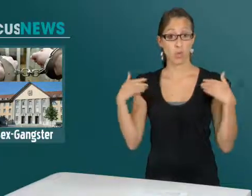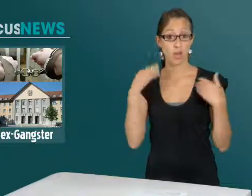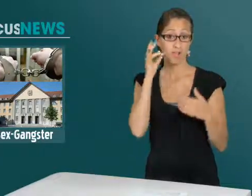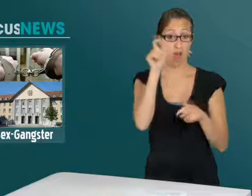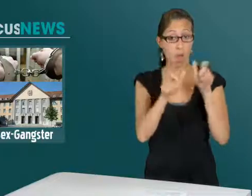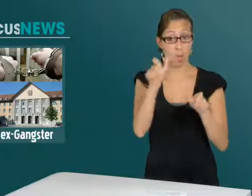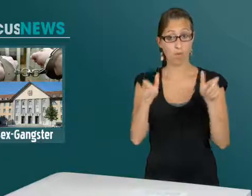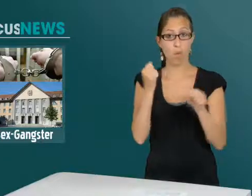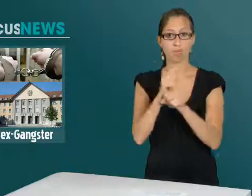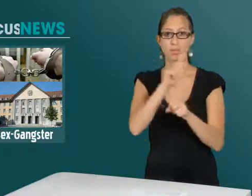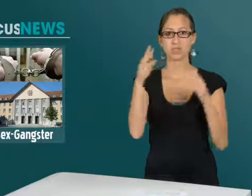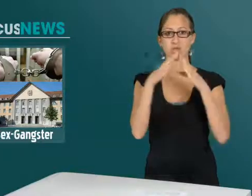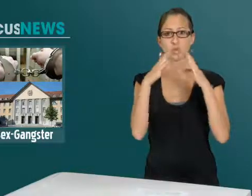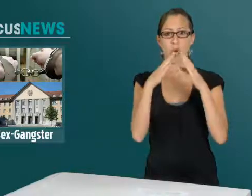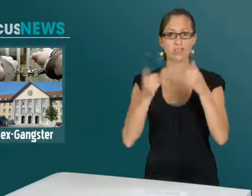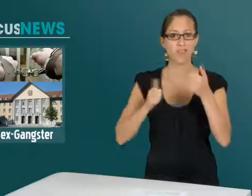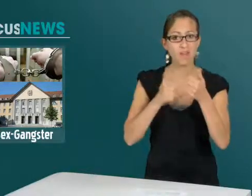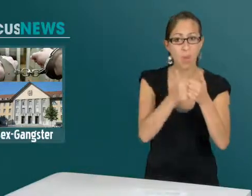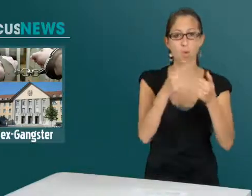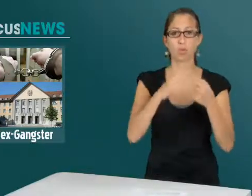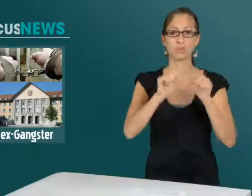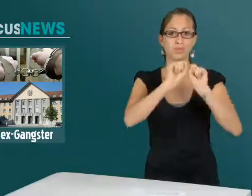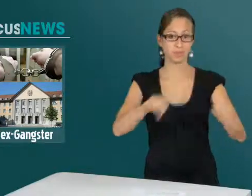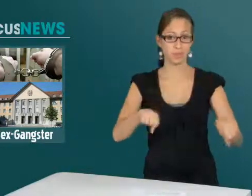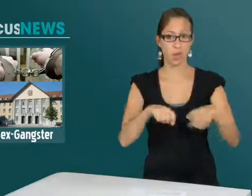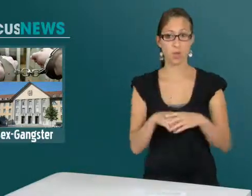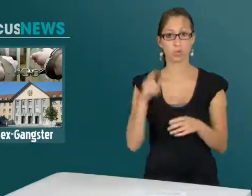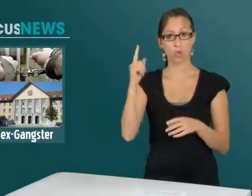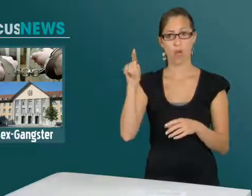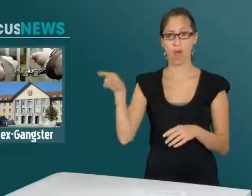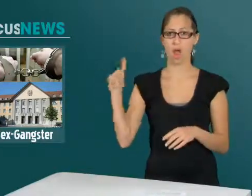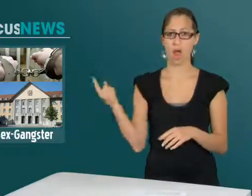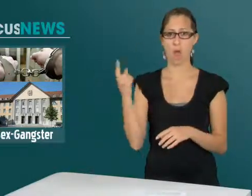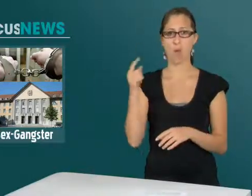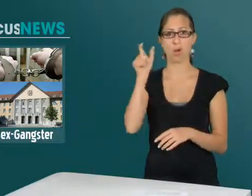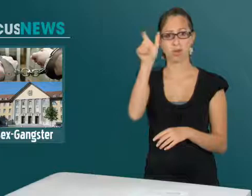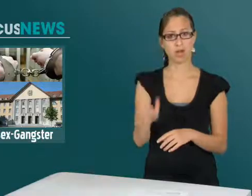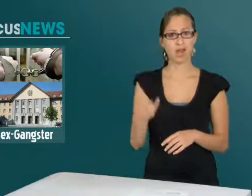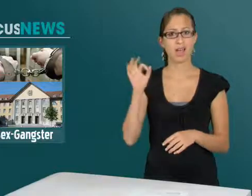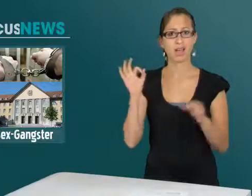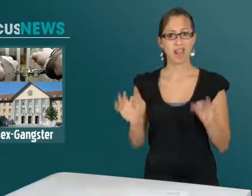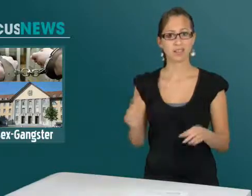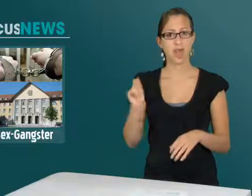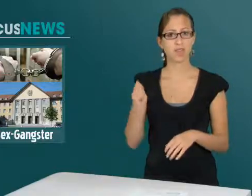verfolgte die jungen frauen oft bis nach hause und missbrauchte sie er belästigte auch eine